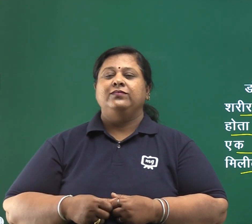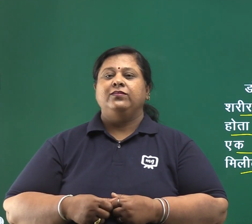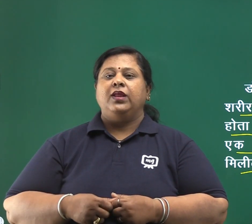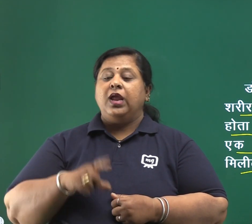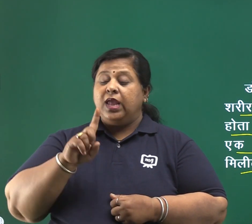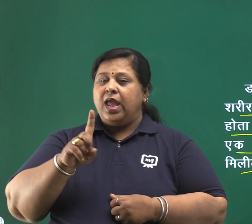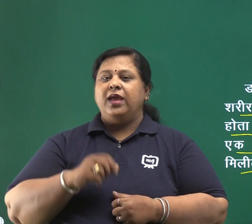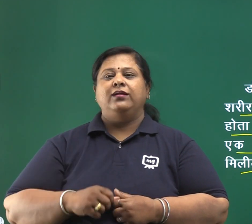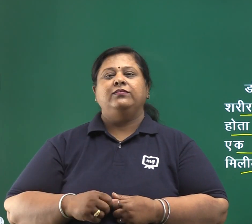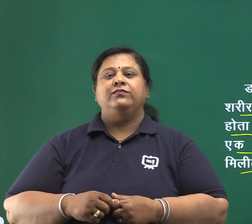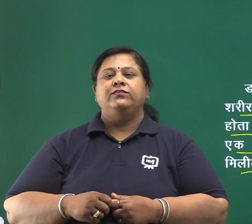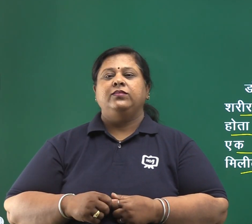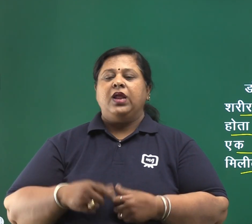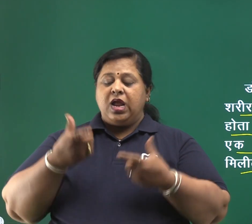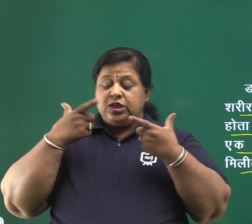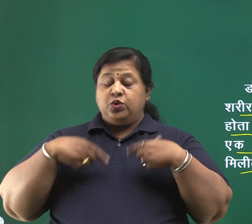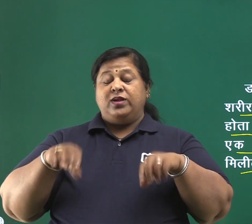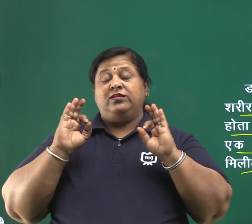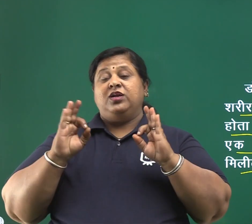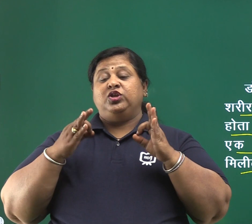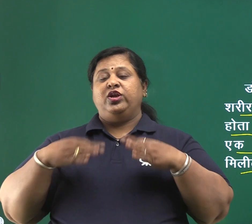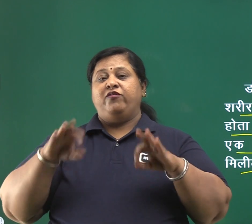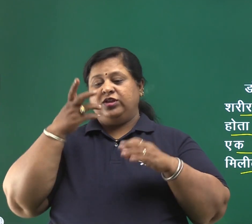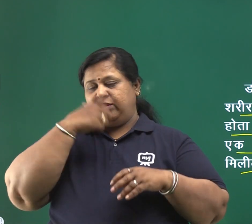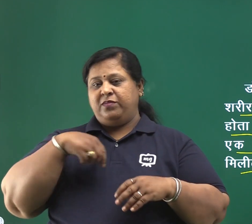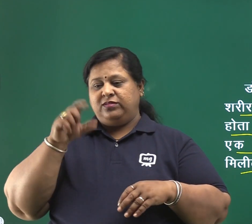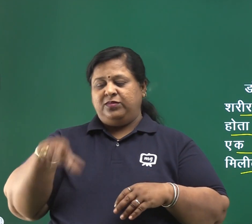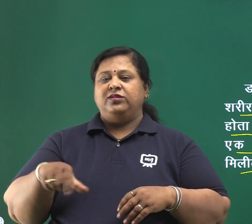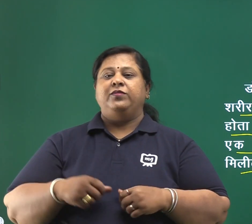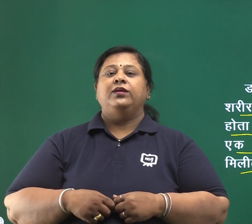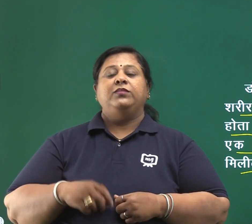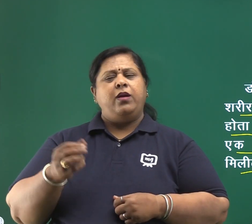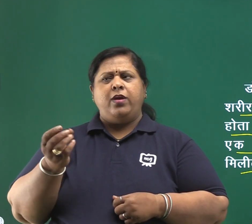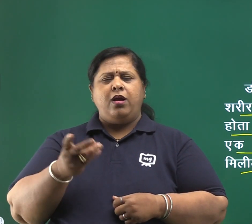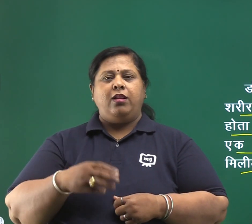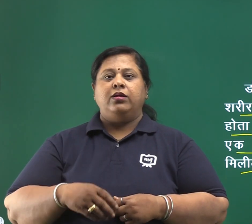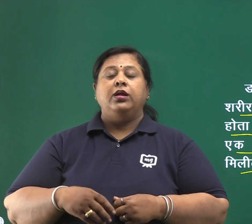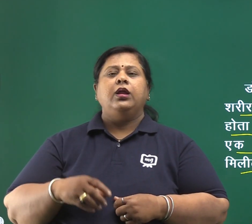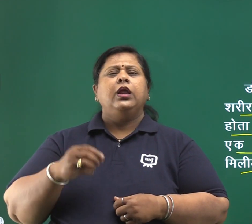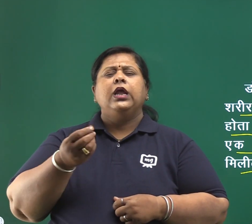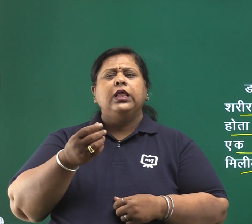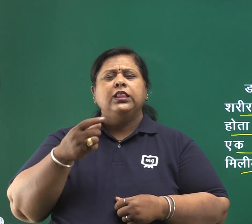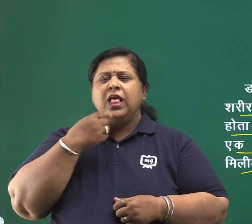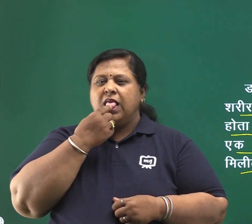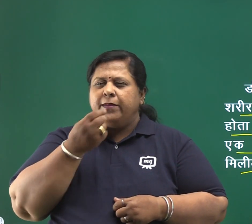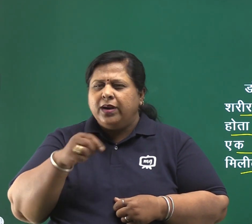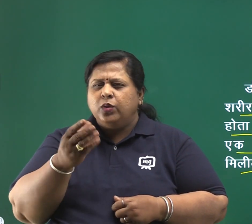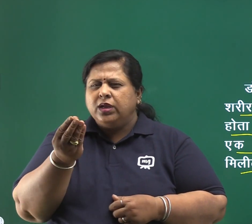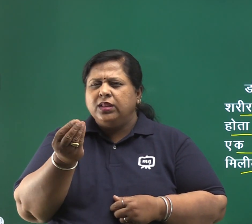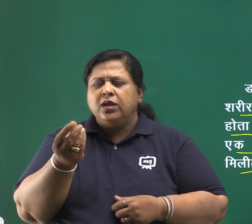कि एक स्वस्थ व्यक्ति में लगभग कितना रक्त रहता है?